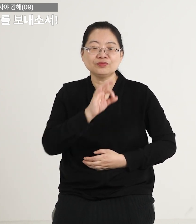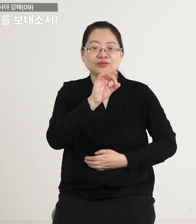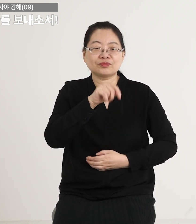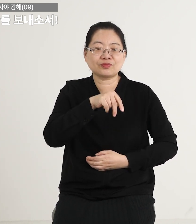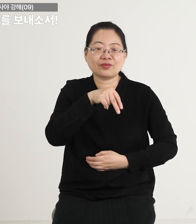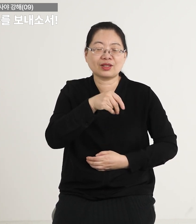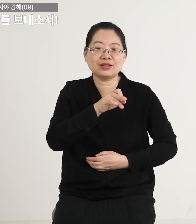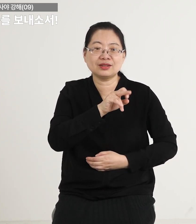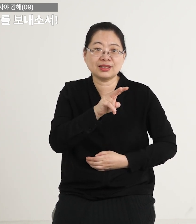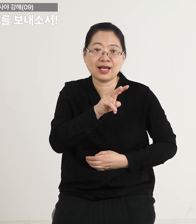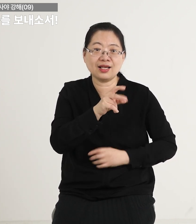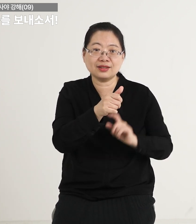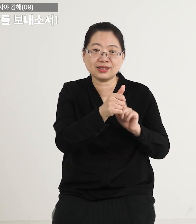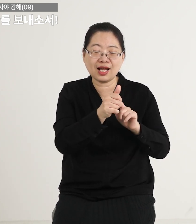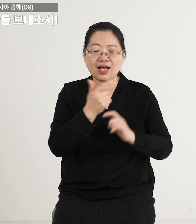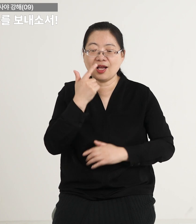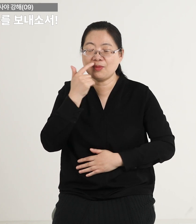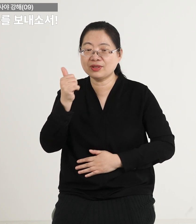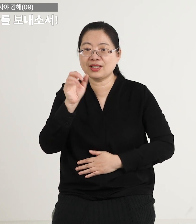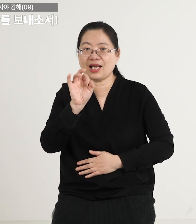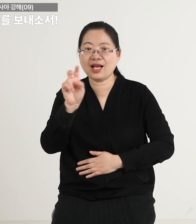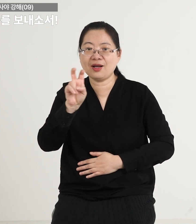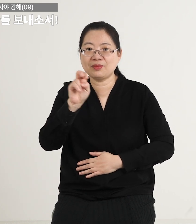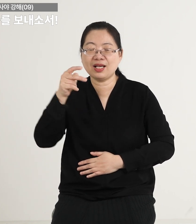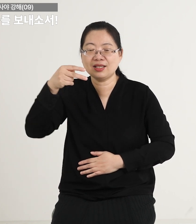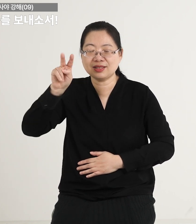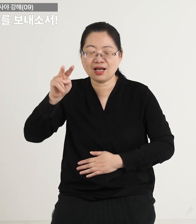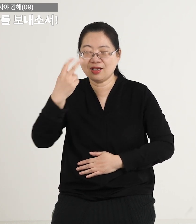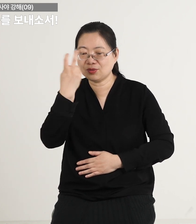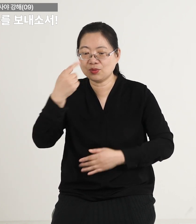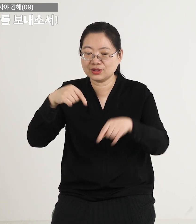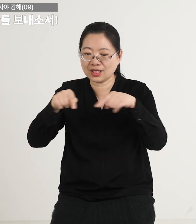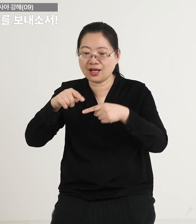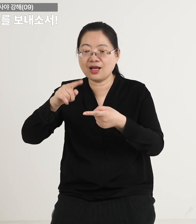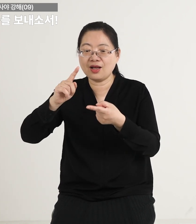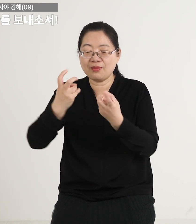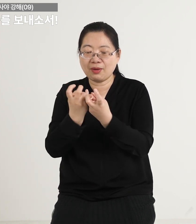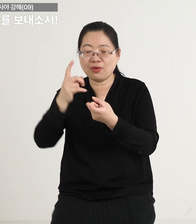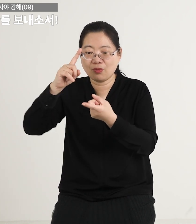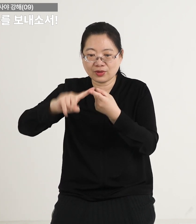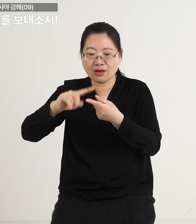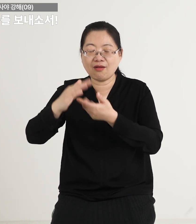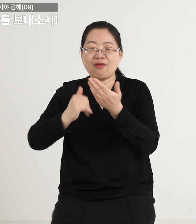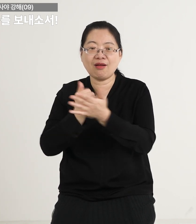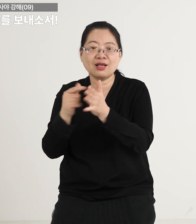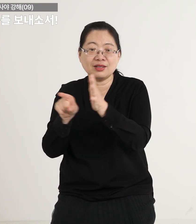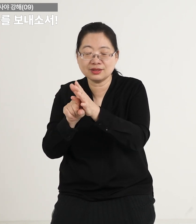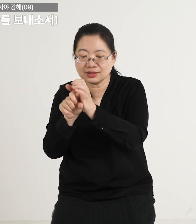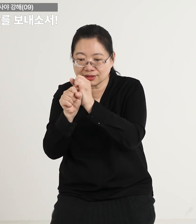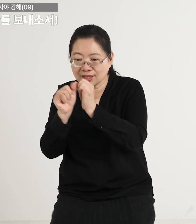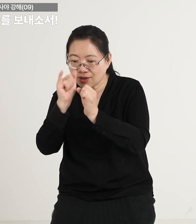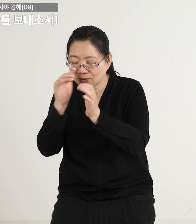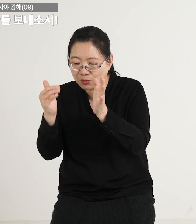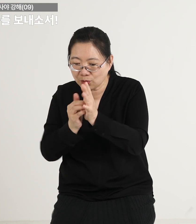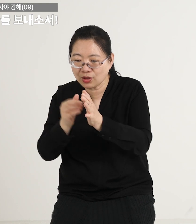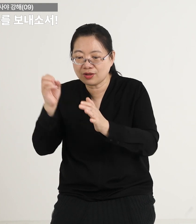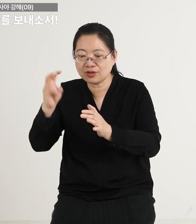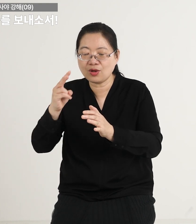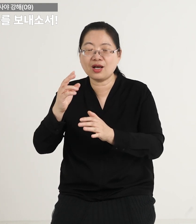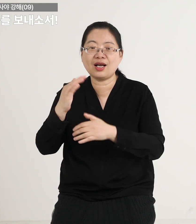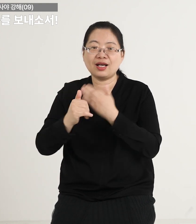아버지 아마샤가 통치하던 방식대로 하나님을 의지했고 또